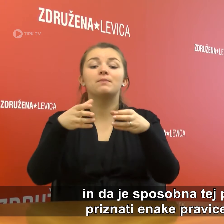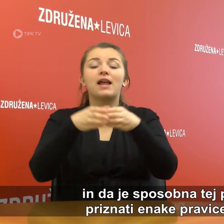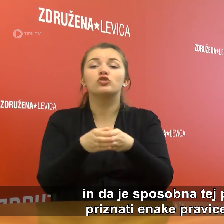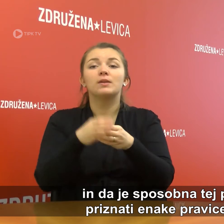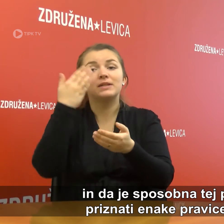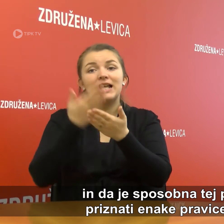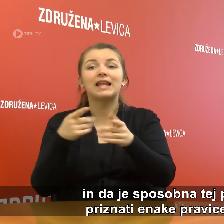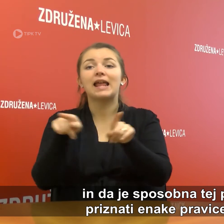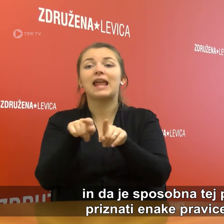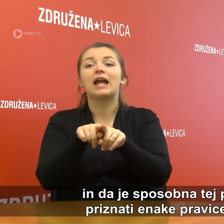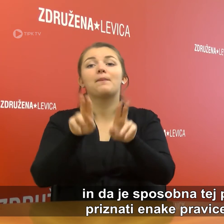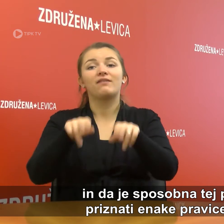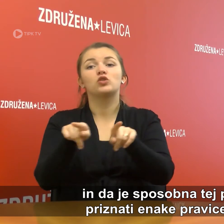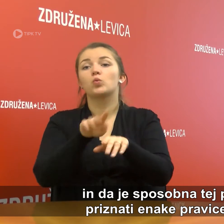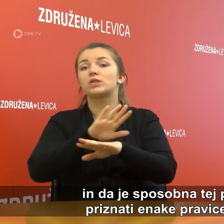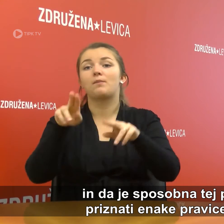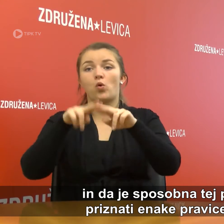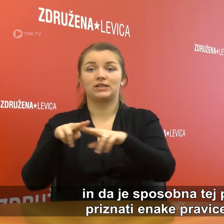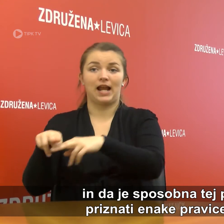priznati enake pravice kot vsem ostalim.